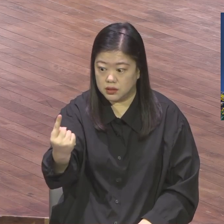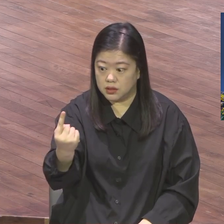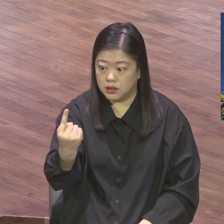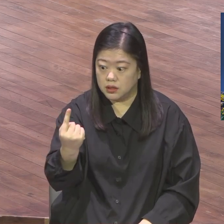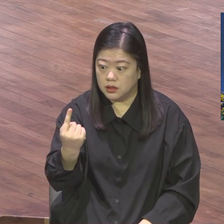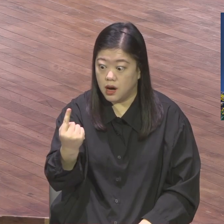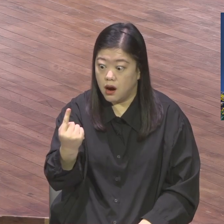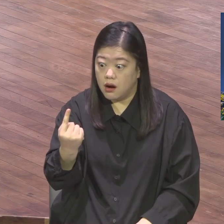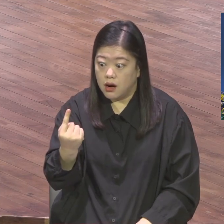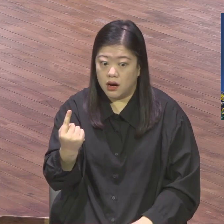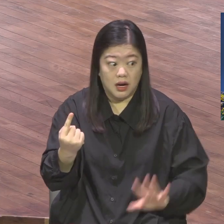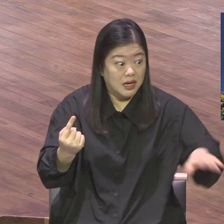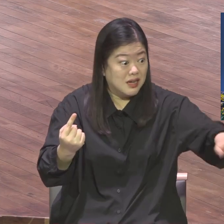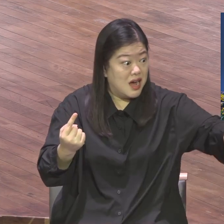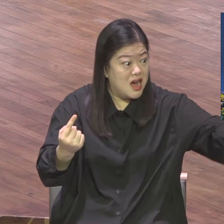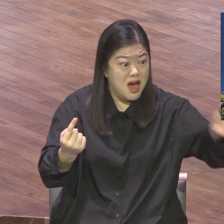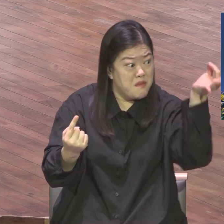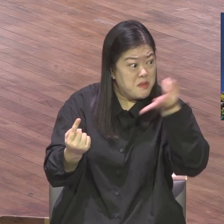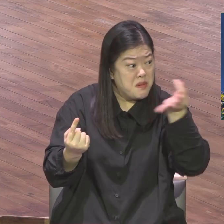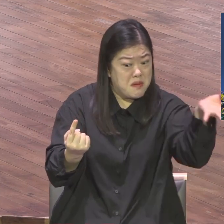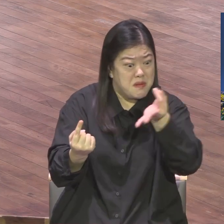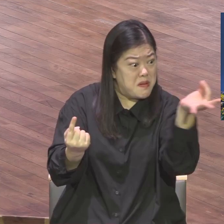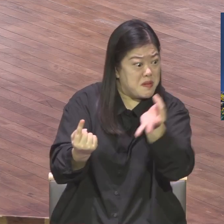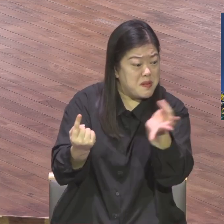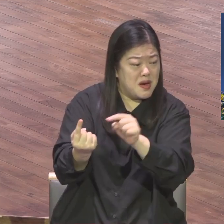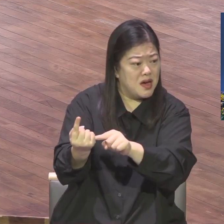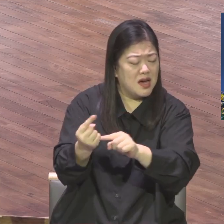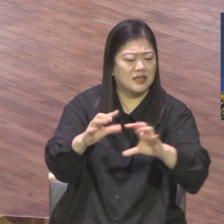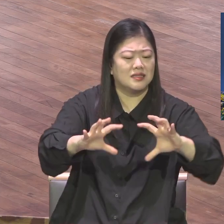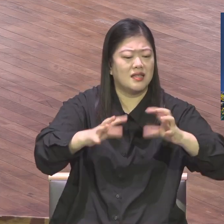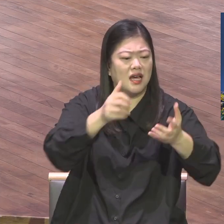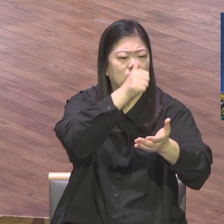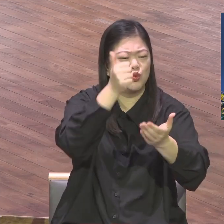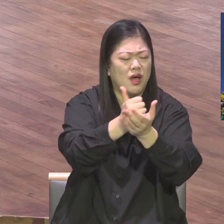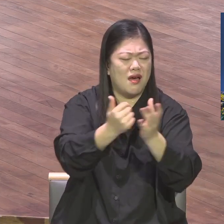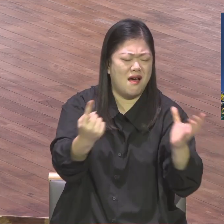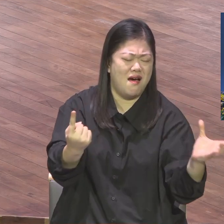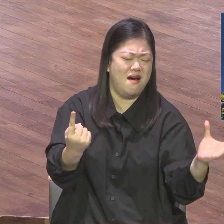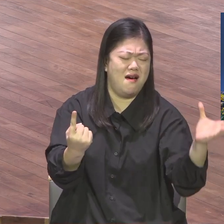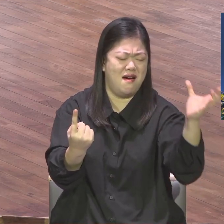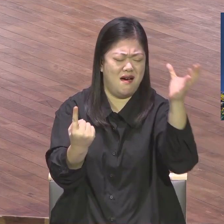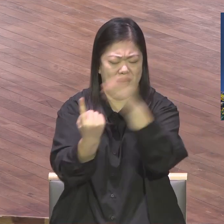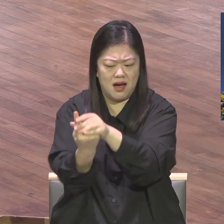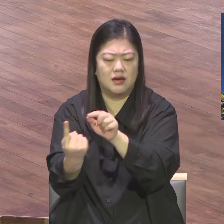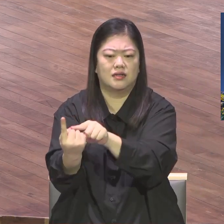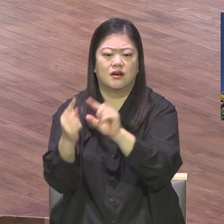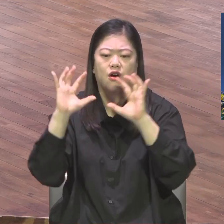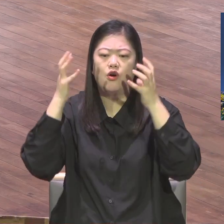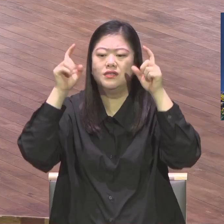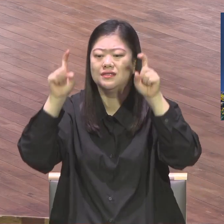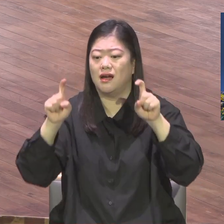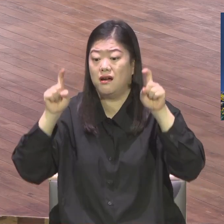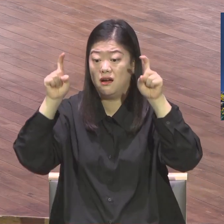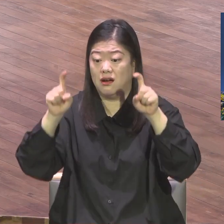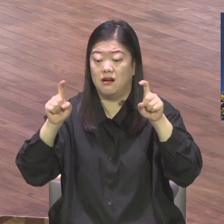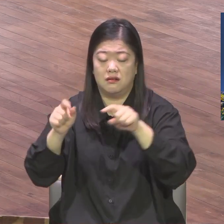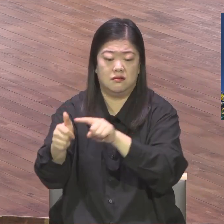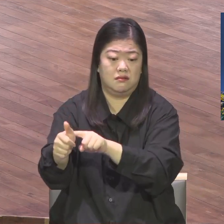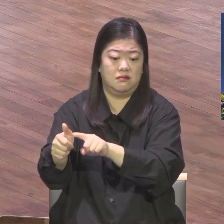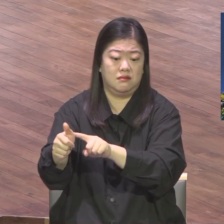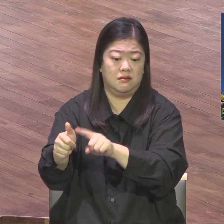보라, 세상 죄를 지고 가는 하나님의 어린 양이로다.